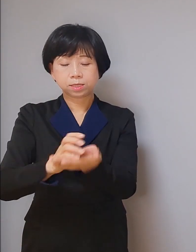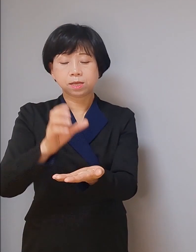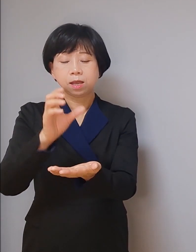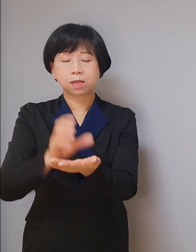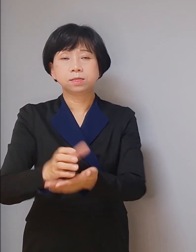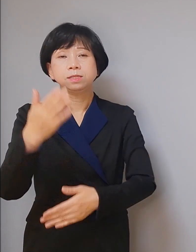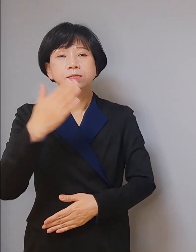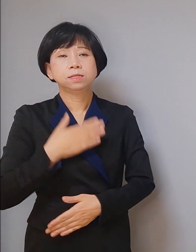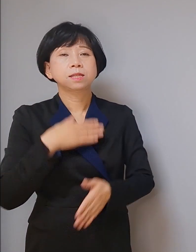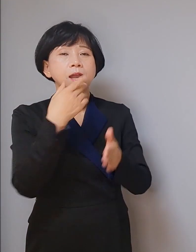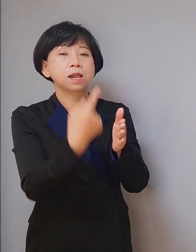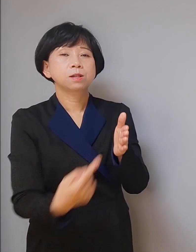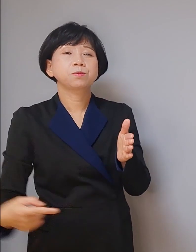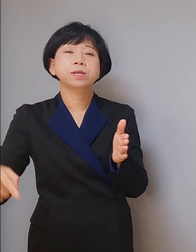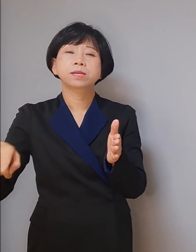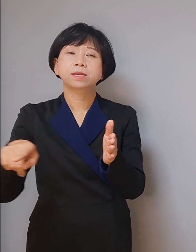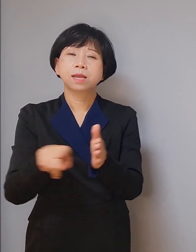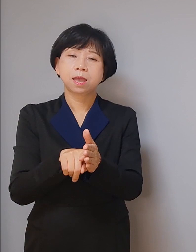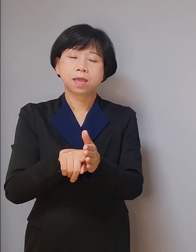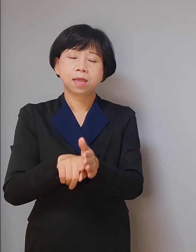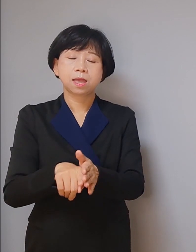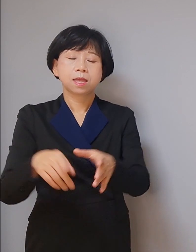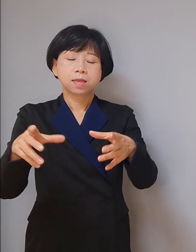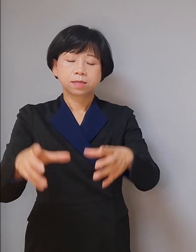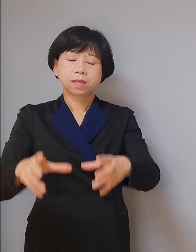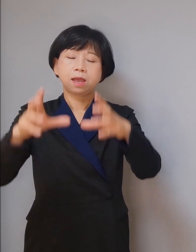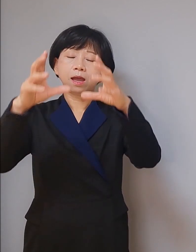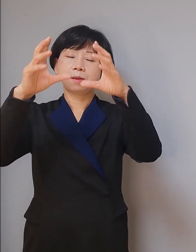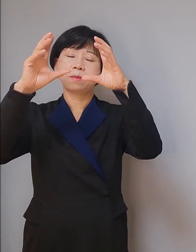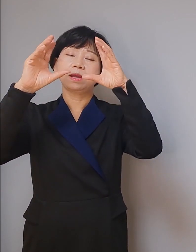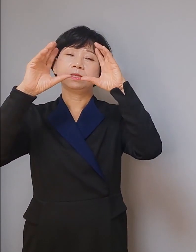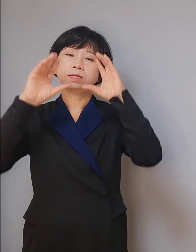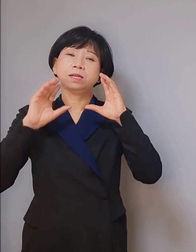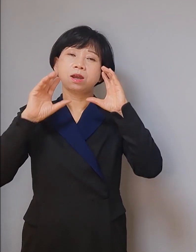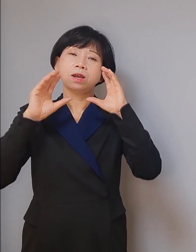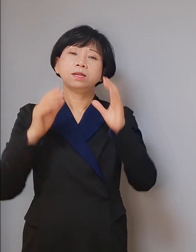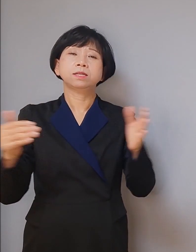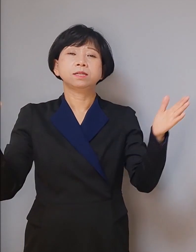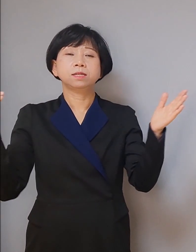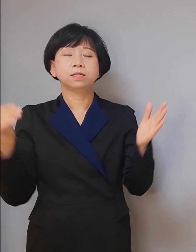고난의 잔을 날 위해 다